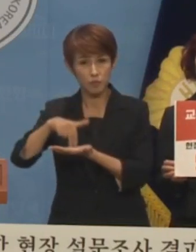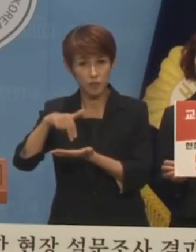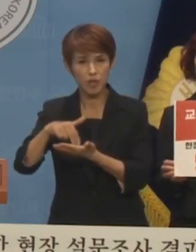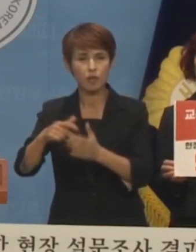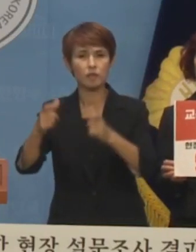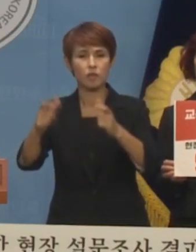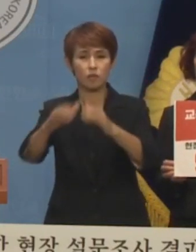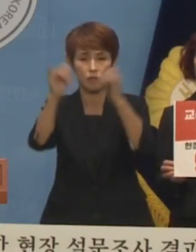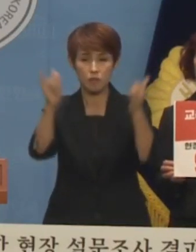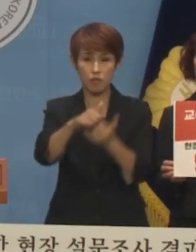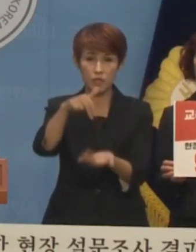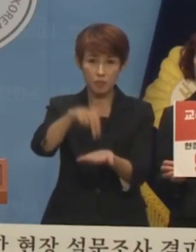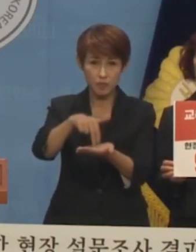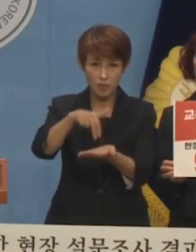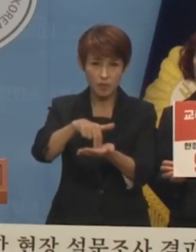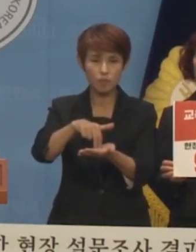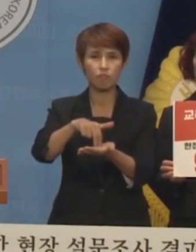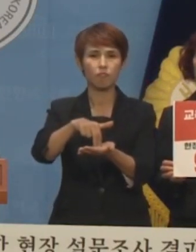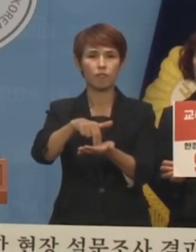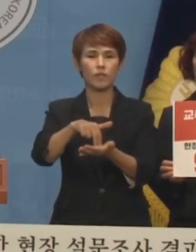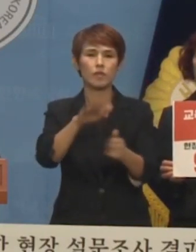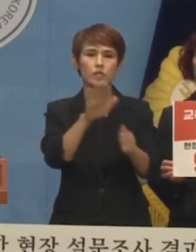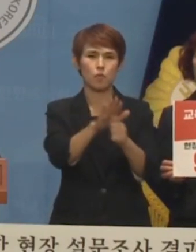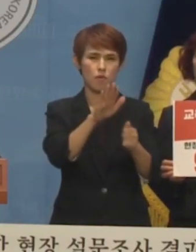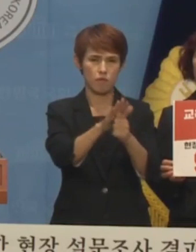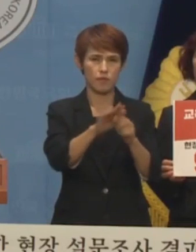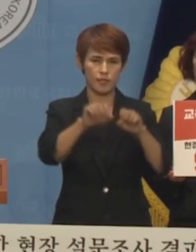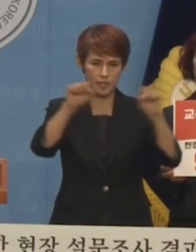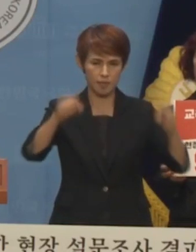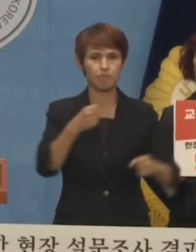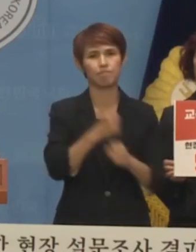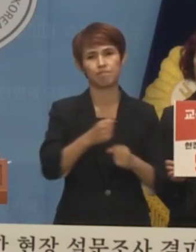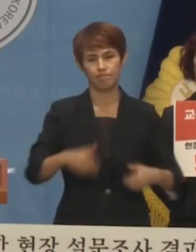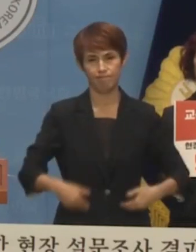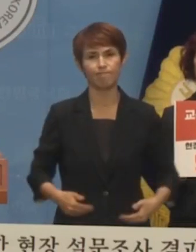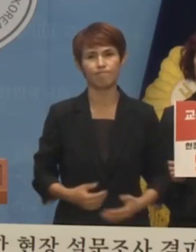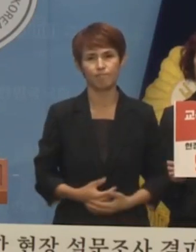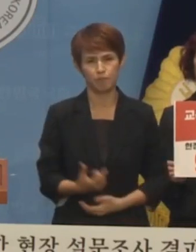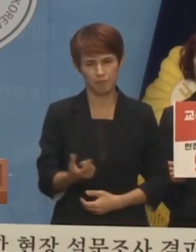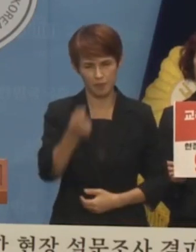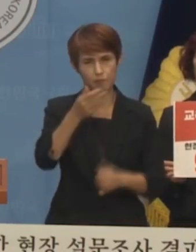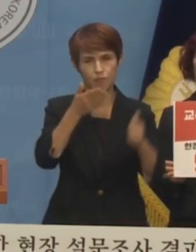지역사회 차원의 다층적인 지원 체계를 조속히 마련해 주십시오.